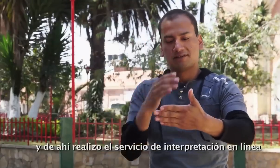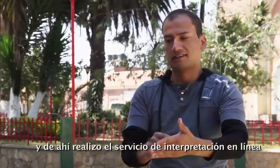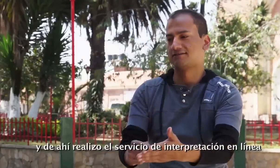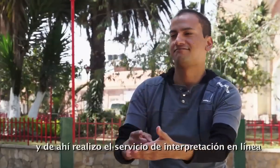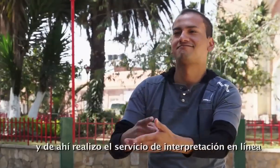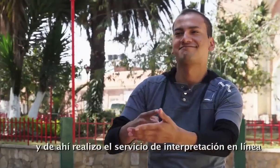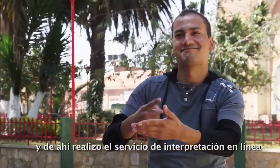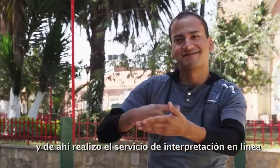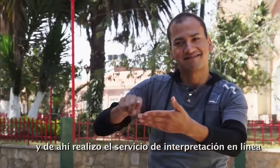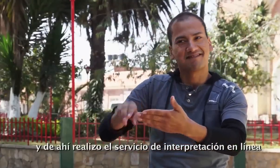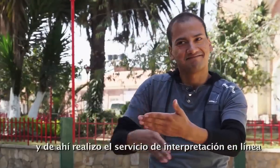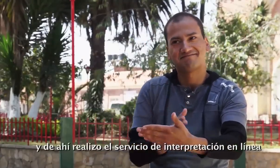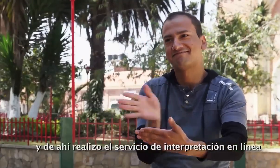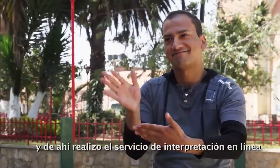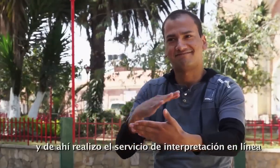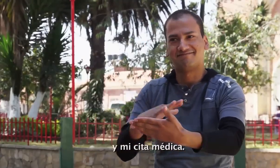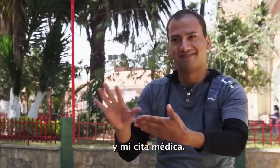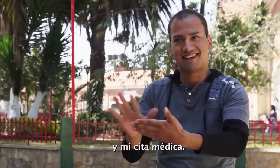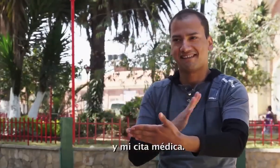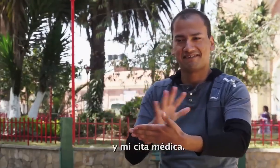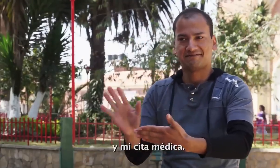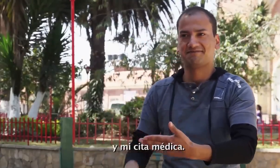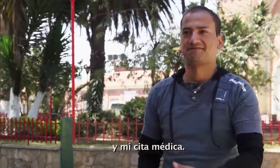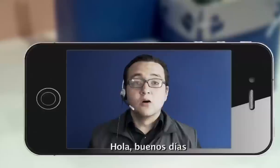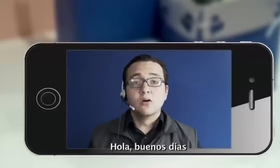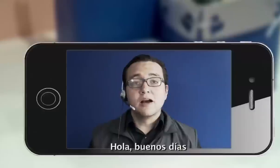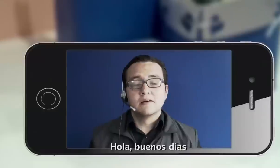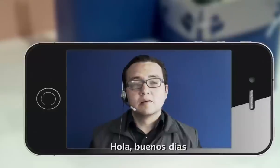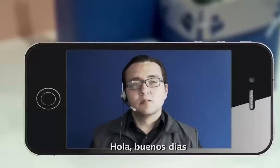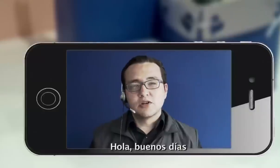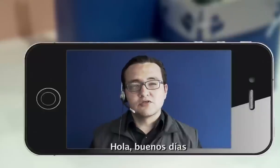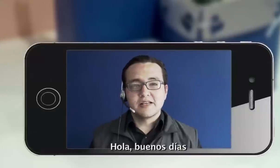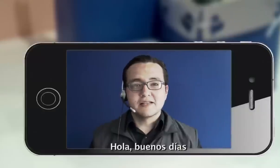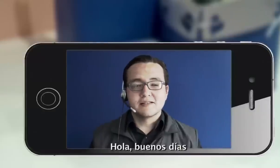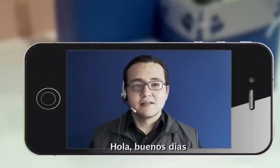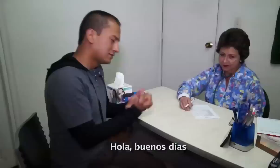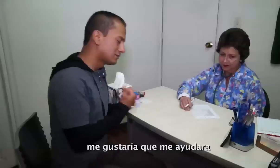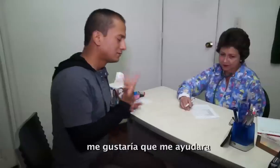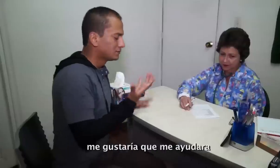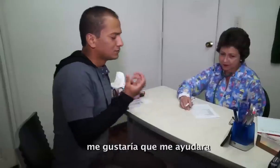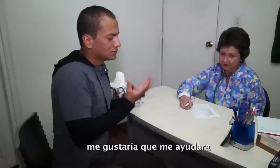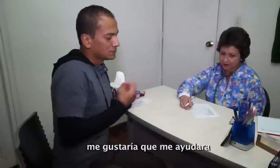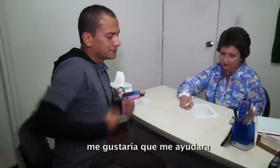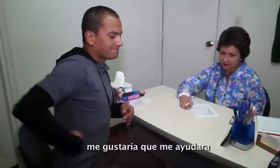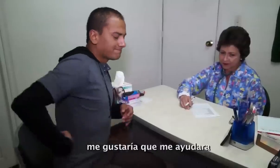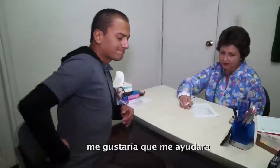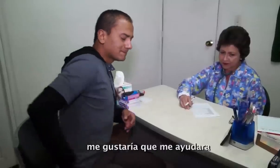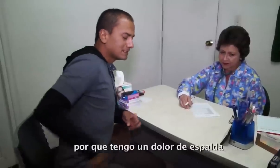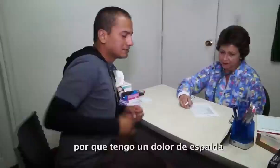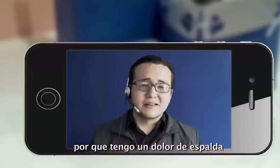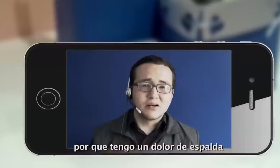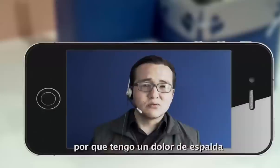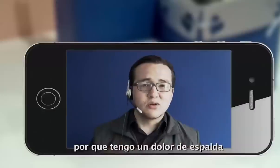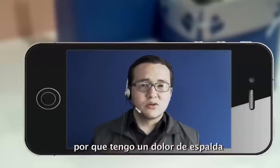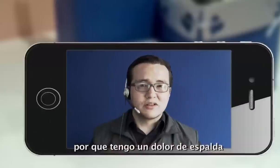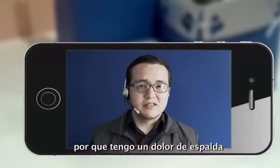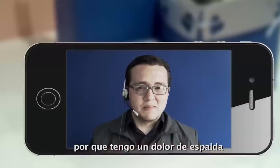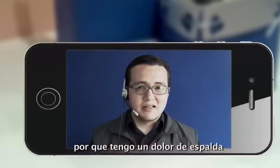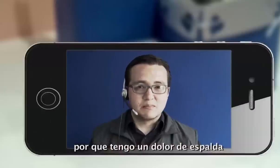el servicio de interpretación en línea y mi cita médica. Hola, buenos días. Me gustaría que me ayudara porque tengo un dolor de espalda,